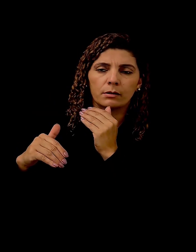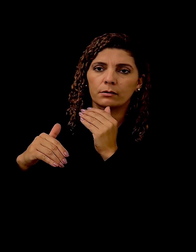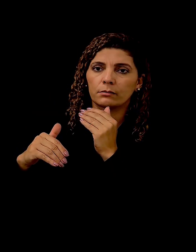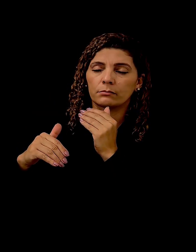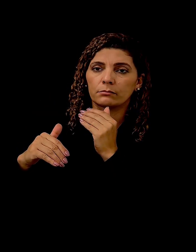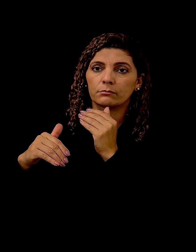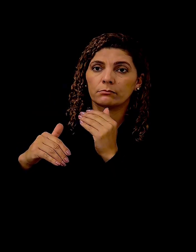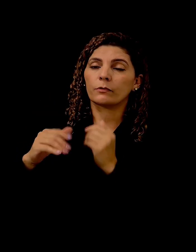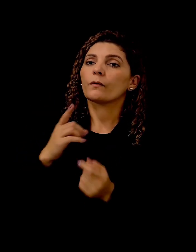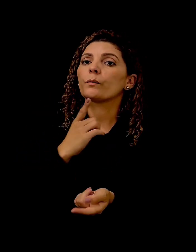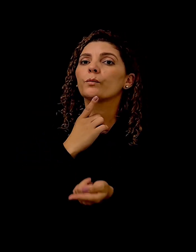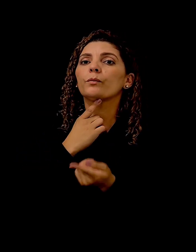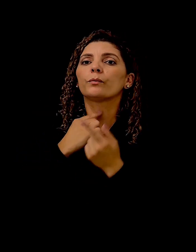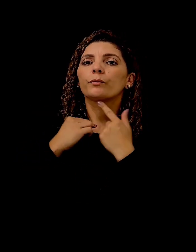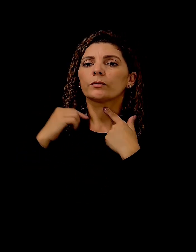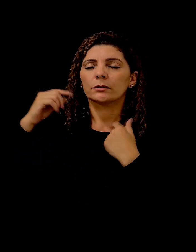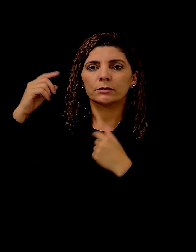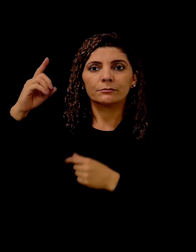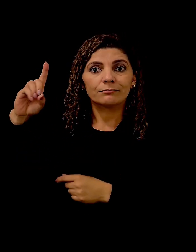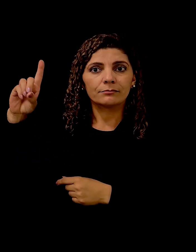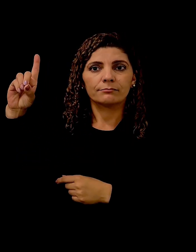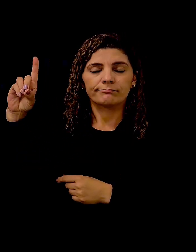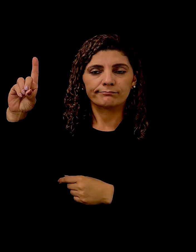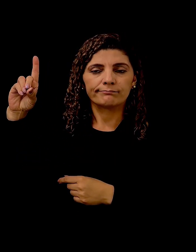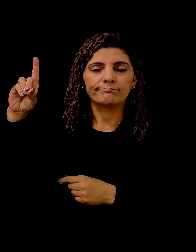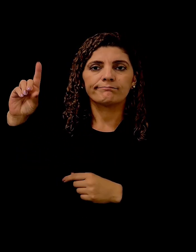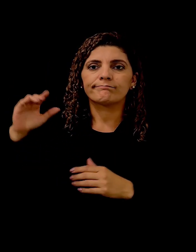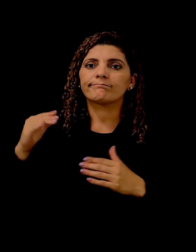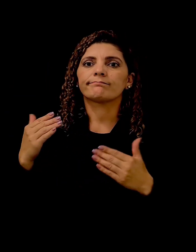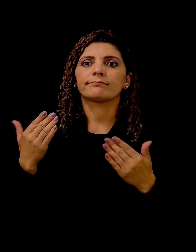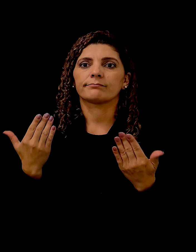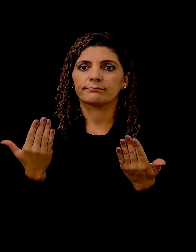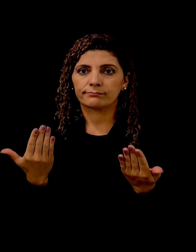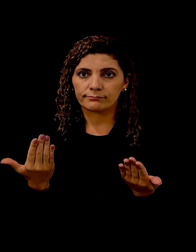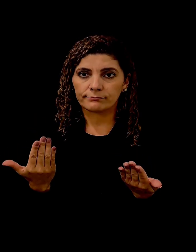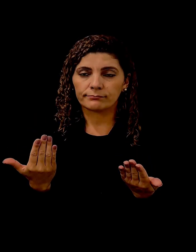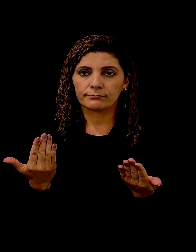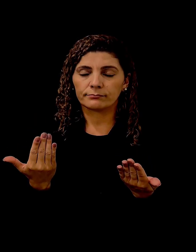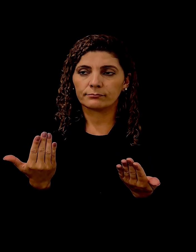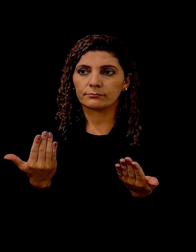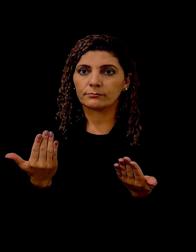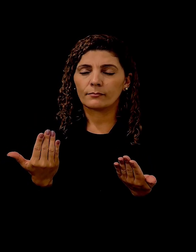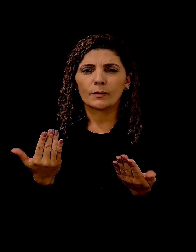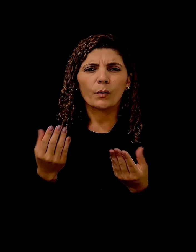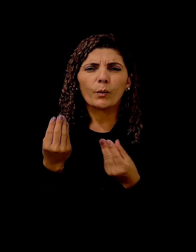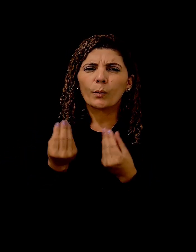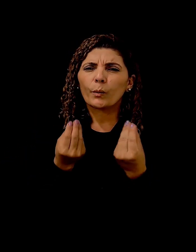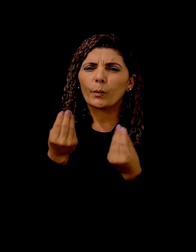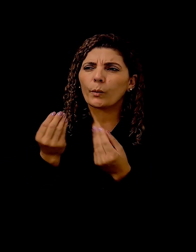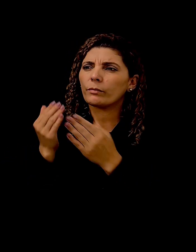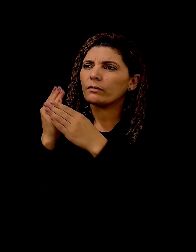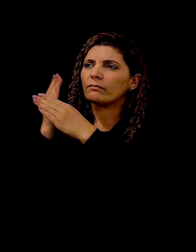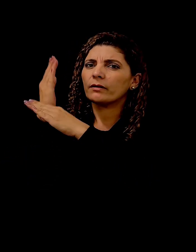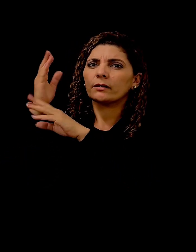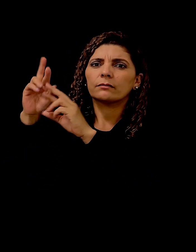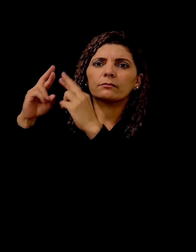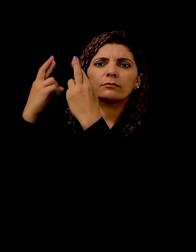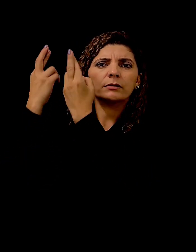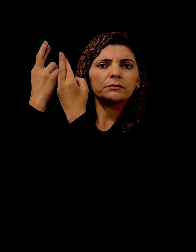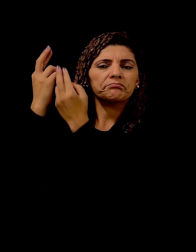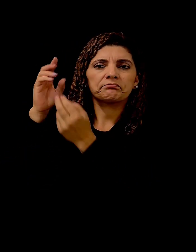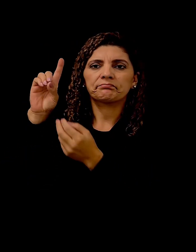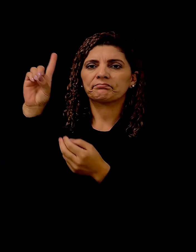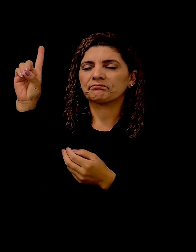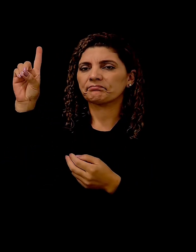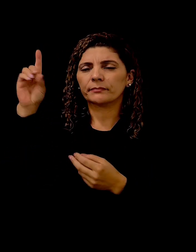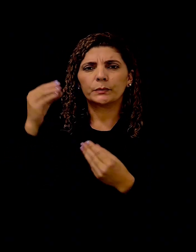com a vontade de Deus, então não se pode entrar no reino de Deus. Porque